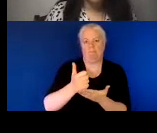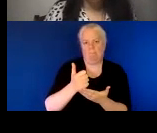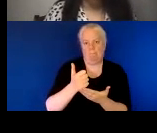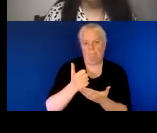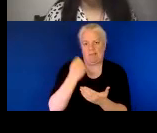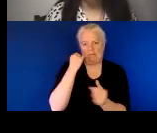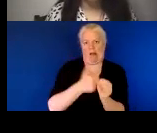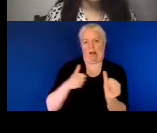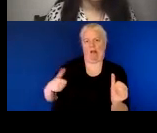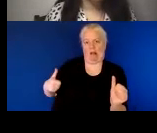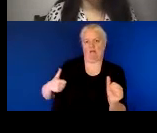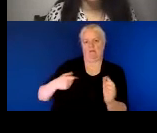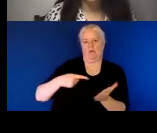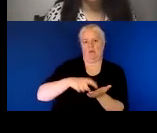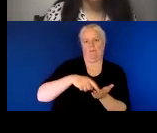到财政援助。